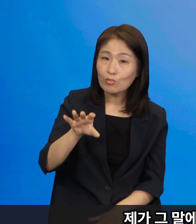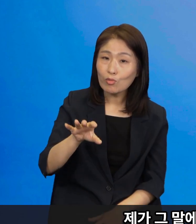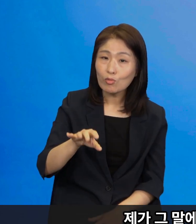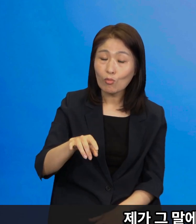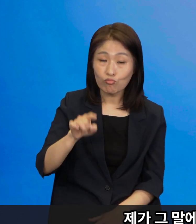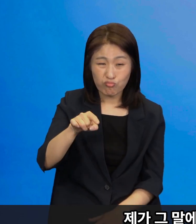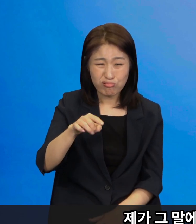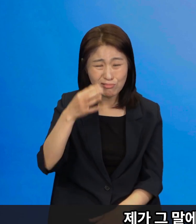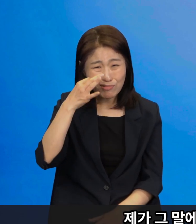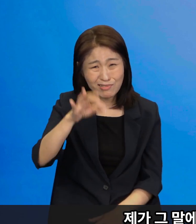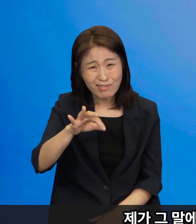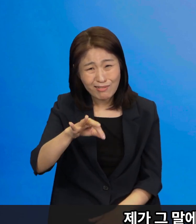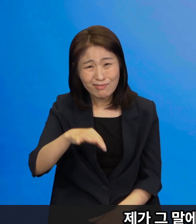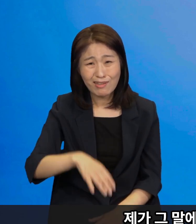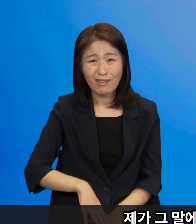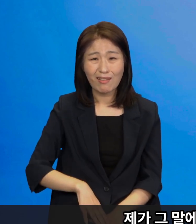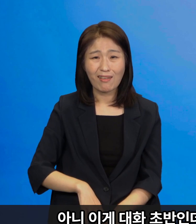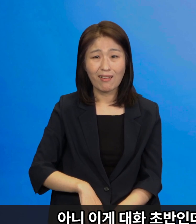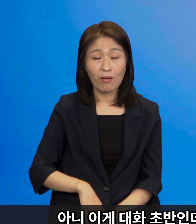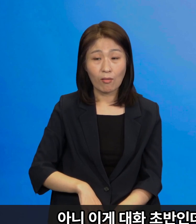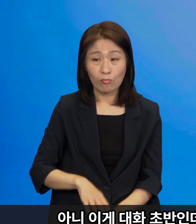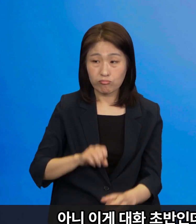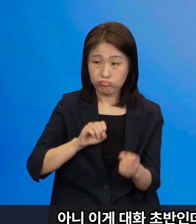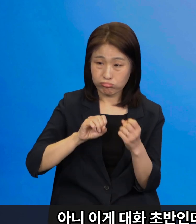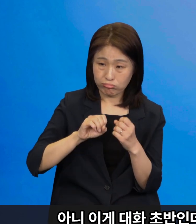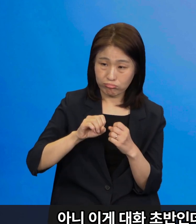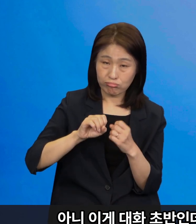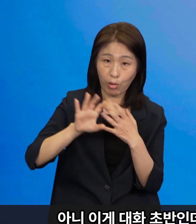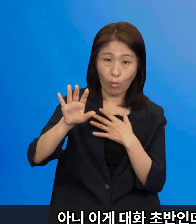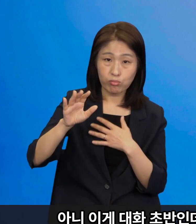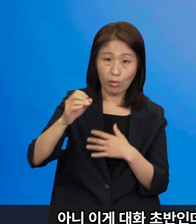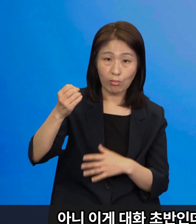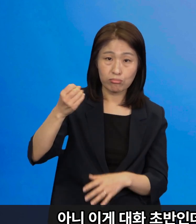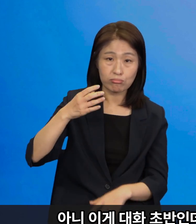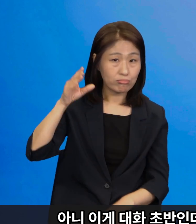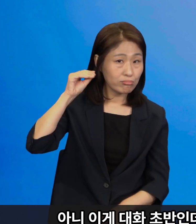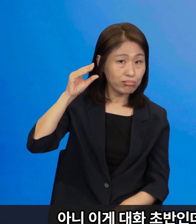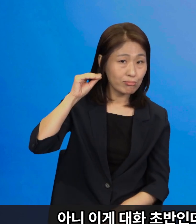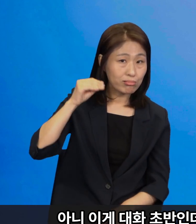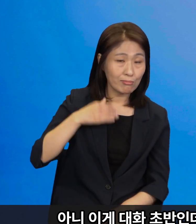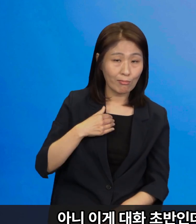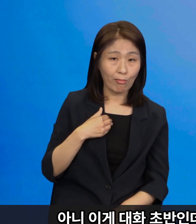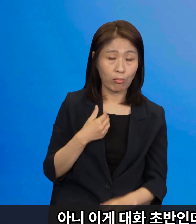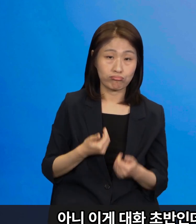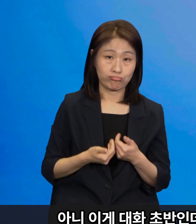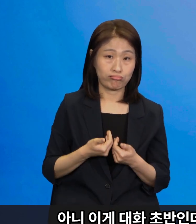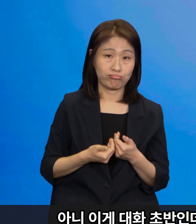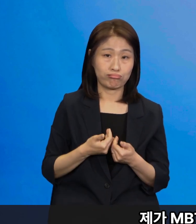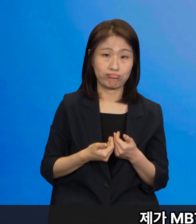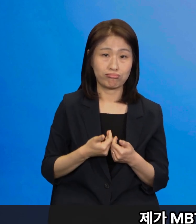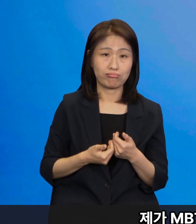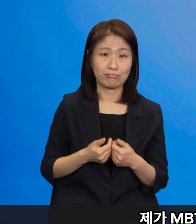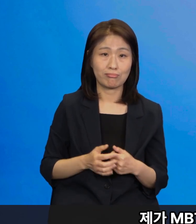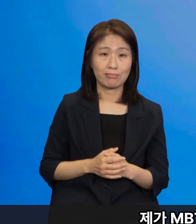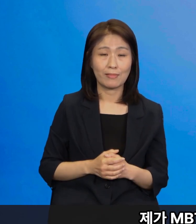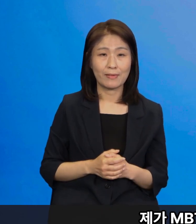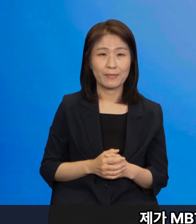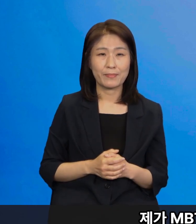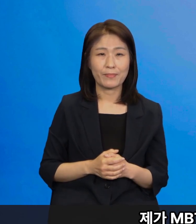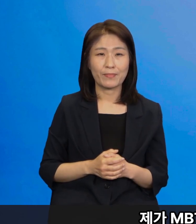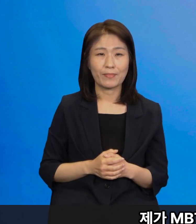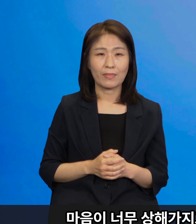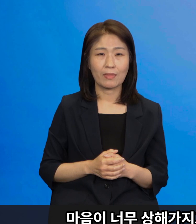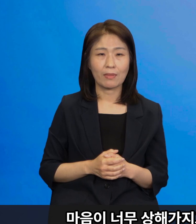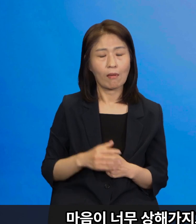마음이 확 상해버렸어요. 그냥 아니 이게 좀 대화 초반인데 이렇게 나가면 안 되거든요 사실은. 제가 MBTI F